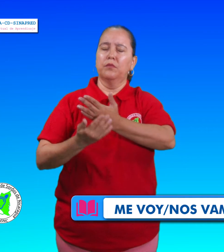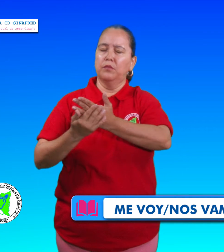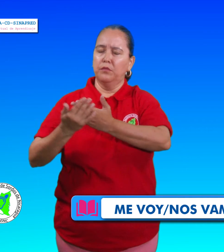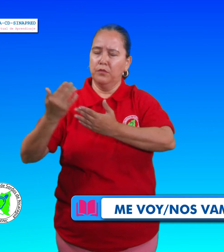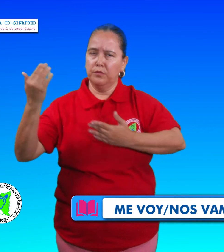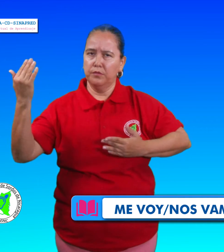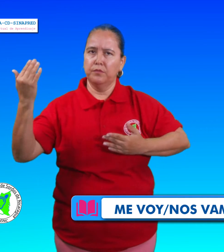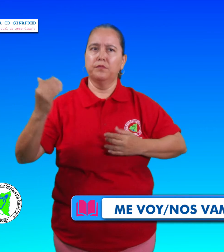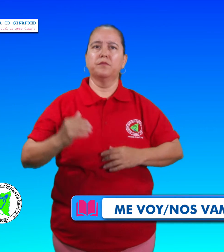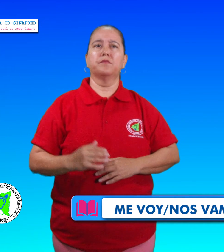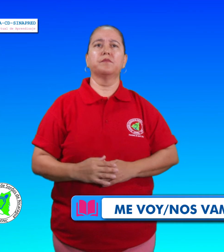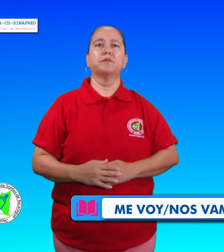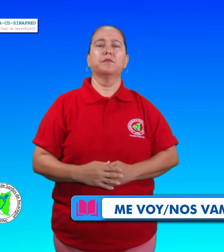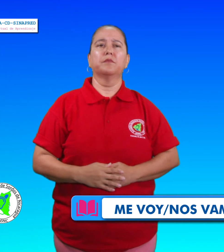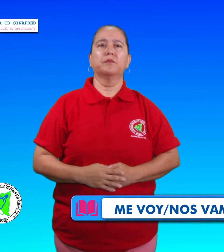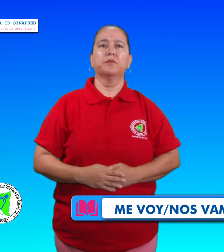Me voy, nos vamos.